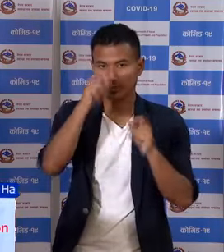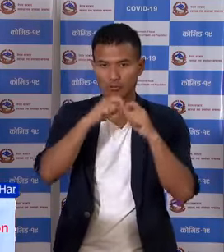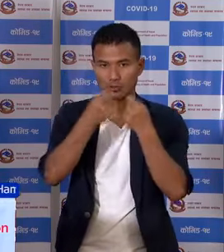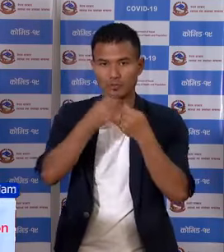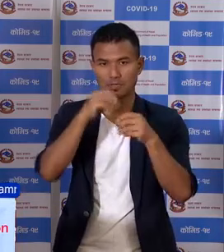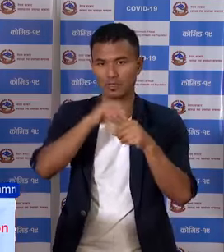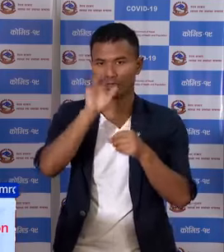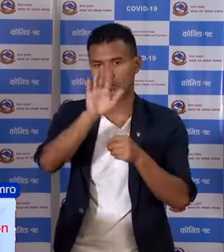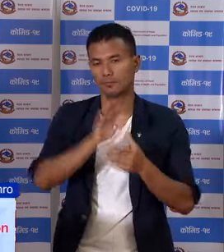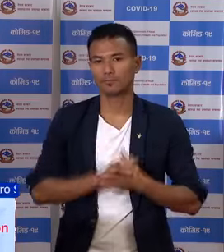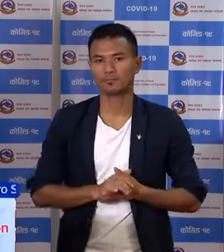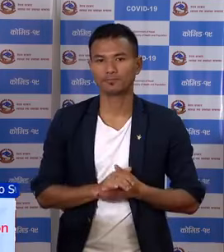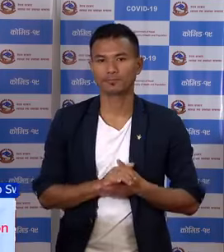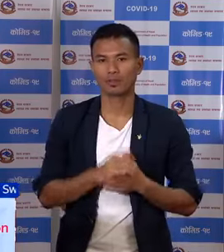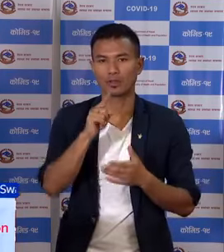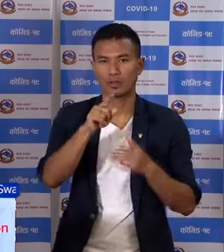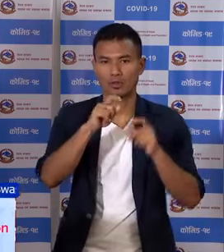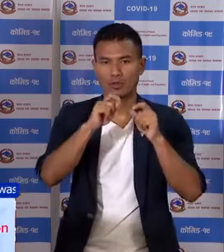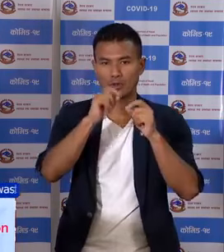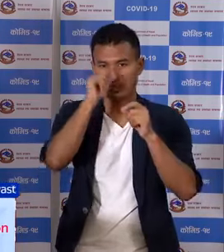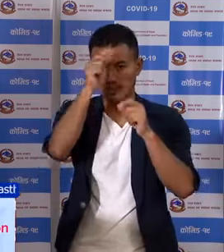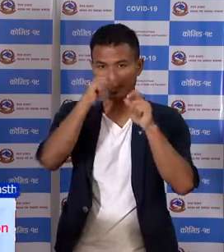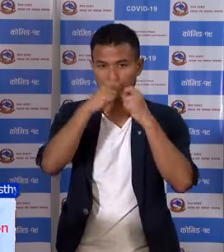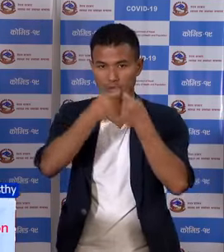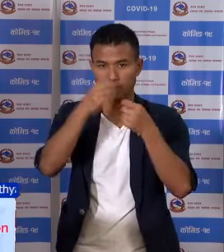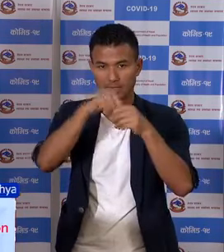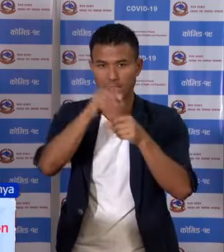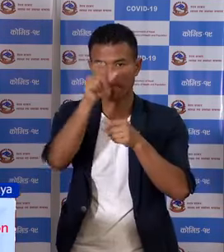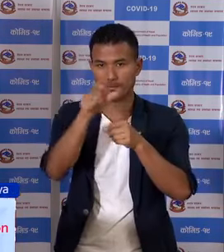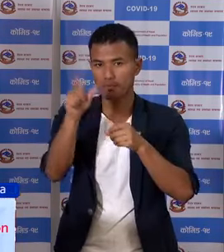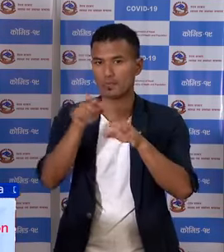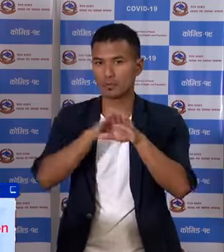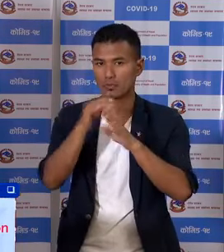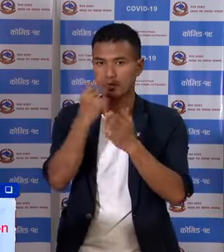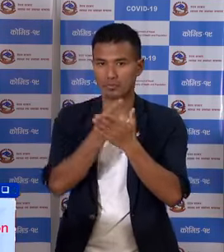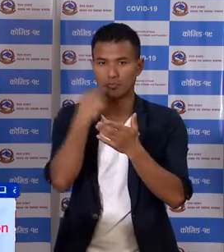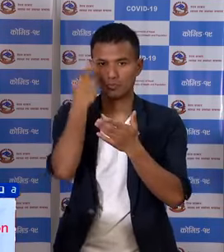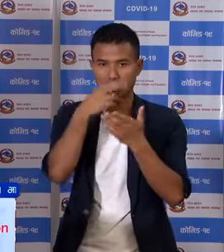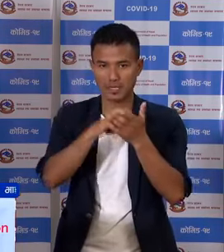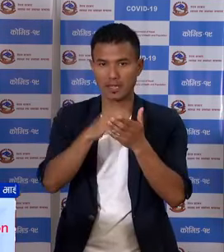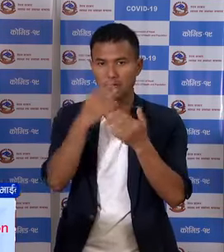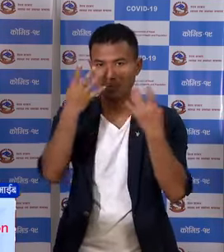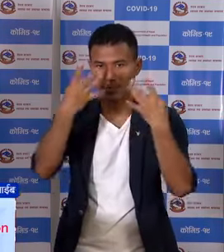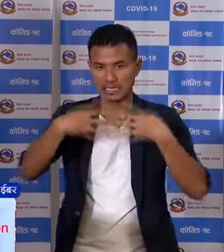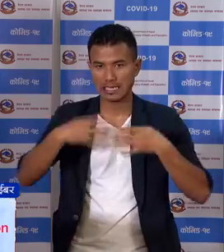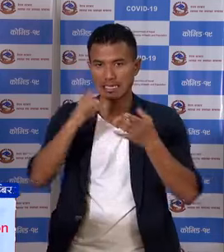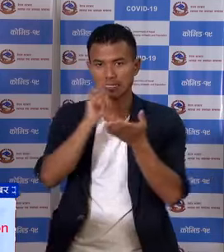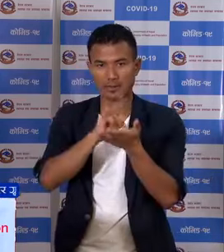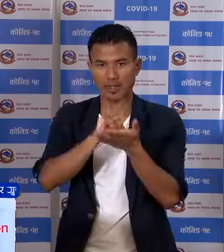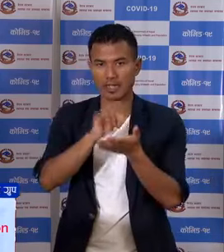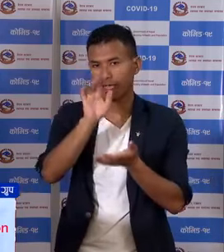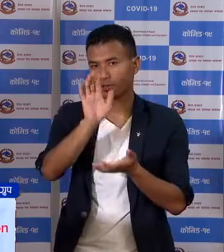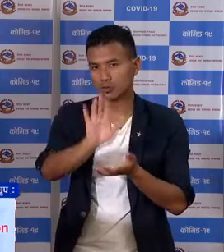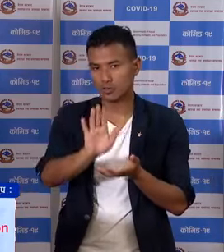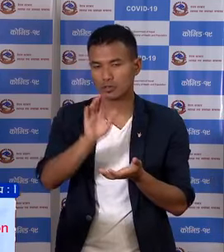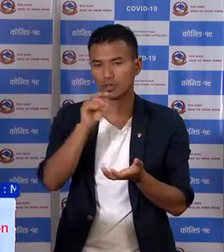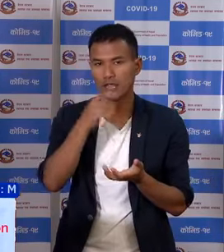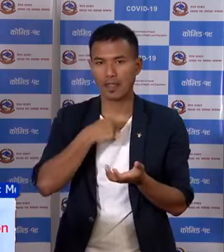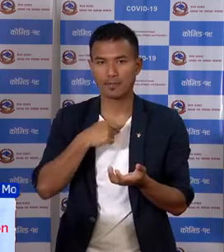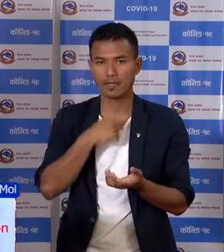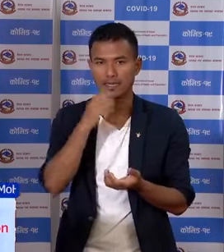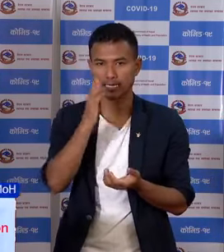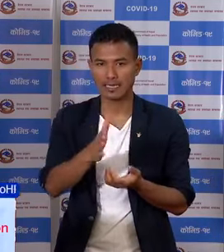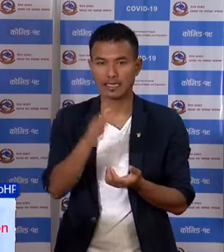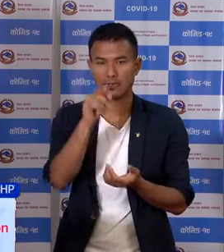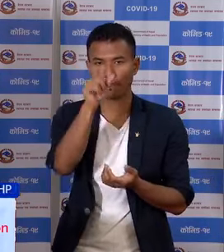जोन मा पर्नु वायको छा। शोरेड जोन मा पर्ने वेक्तिहरू काथमद्धू रुपन्देही बर्दियार जहापा का हुनुँँँछ। रहामिले